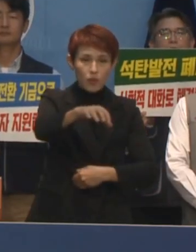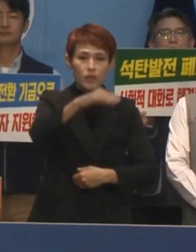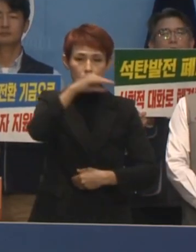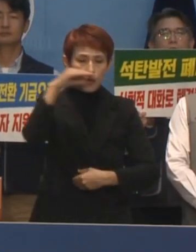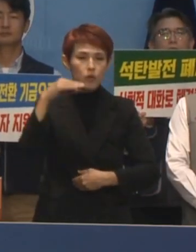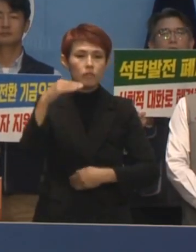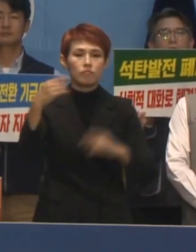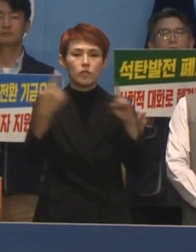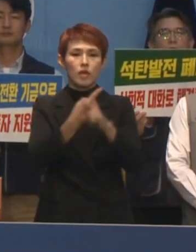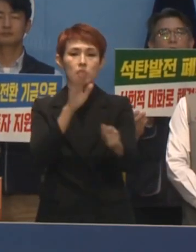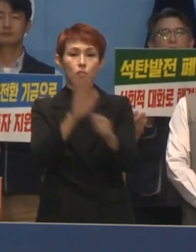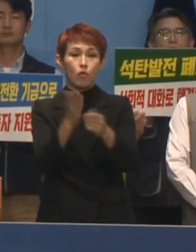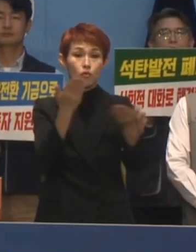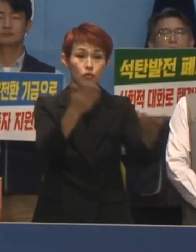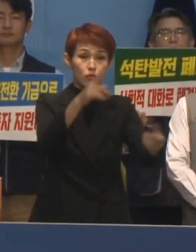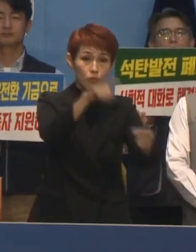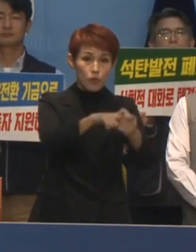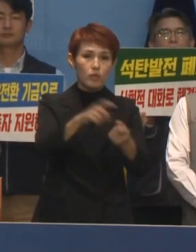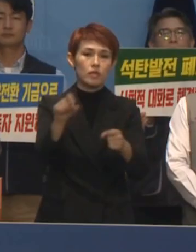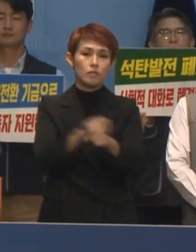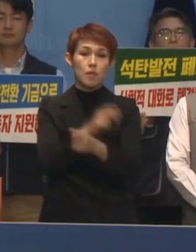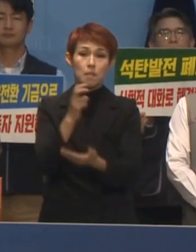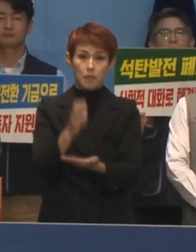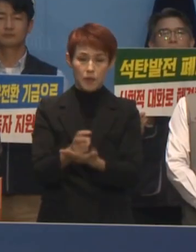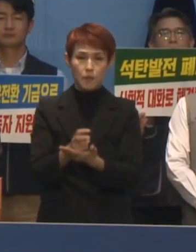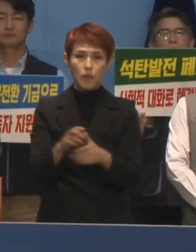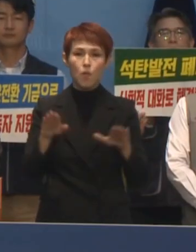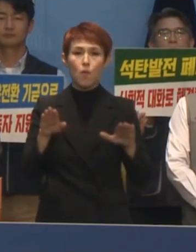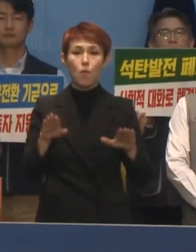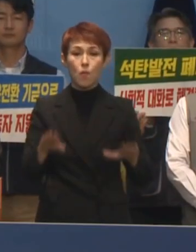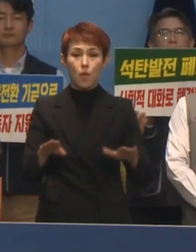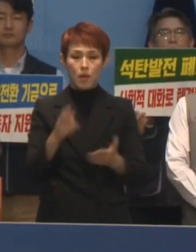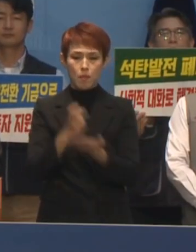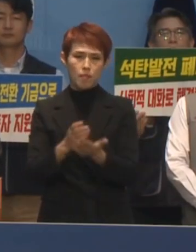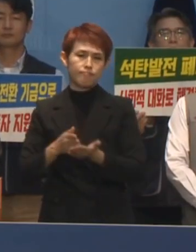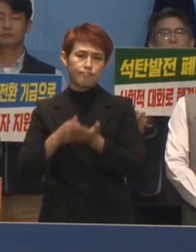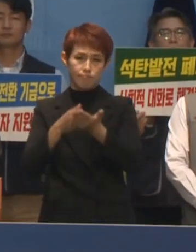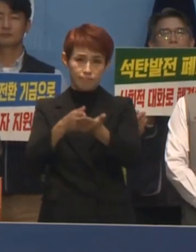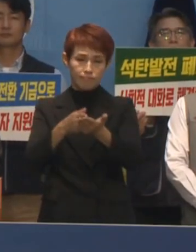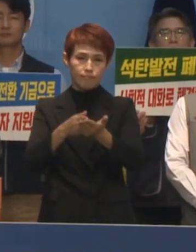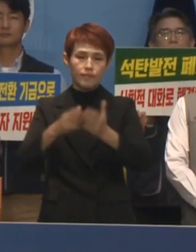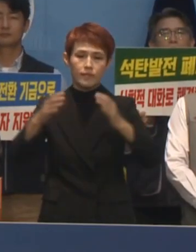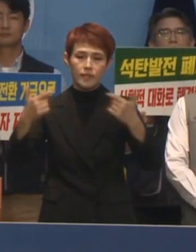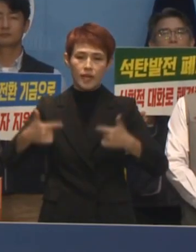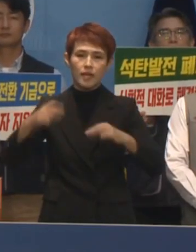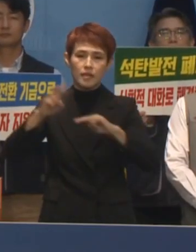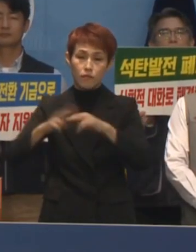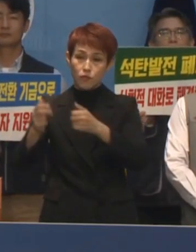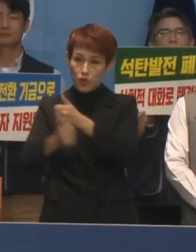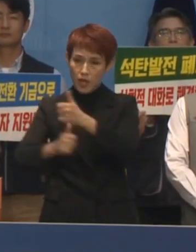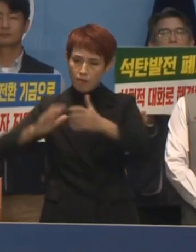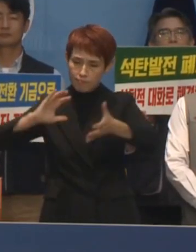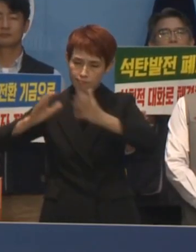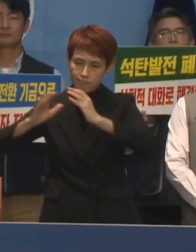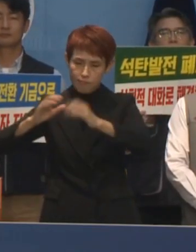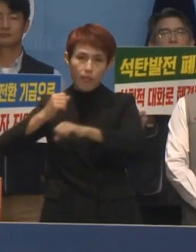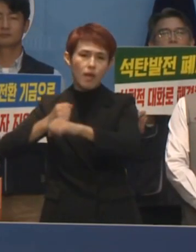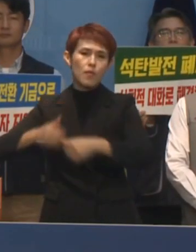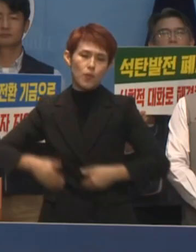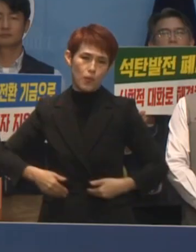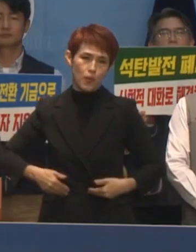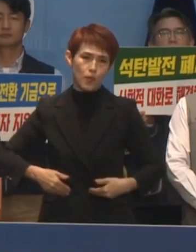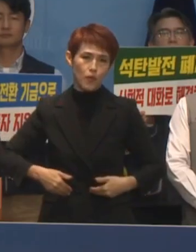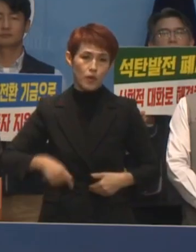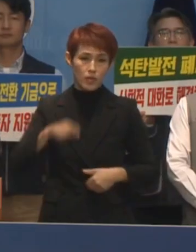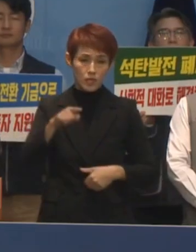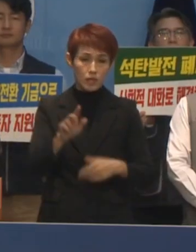지원을 위한 특별법이 올해 하반기 제정을 목표로 상임위 논의부터 조속히 이루어져서